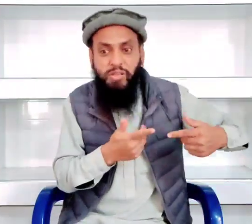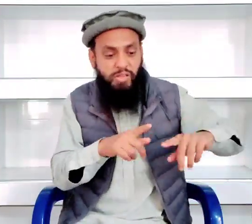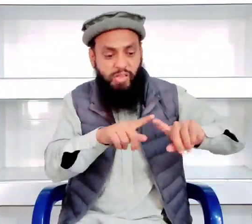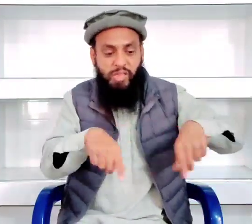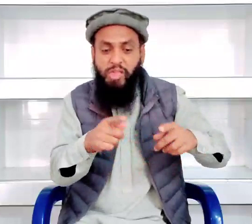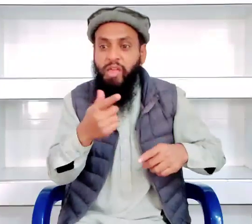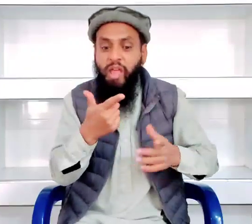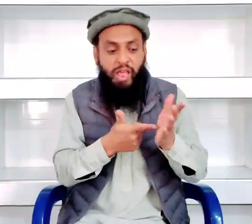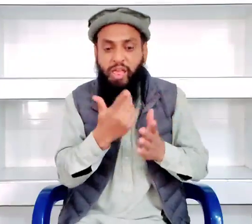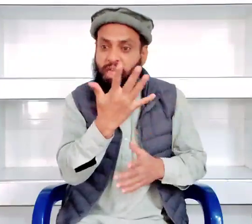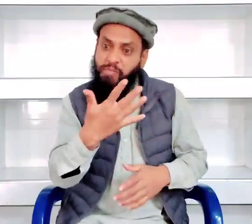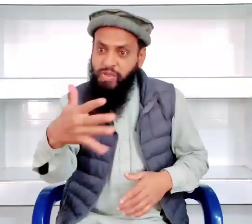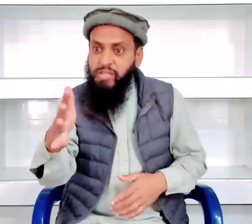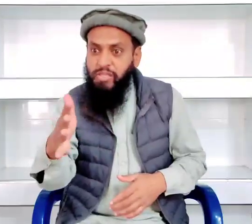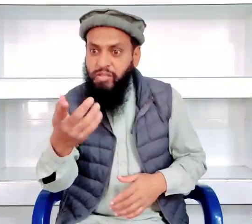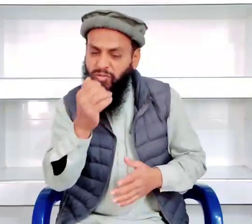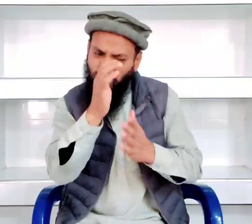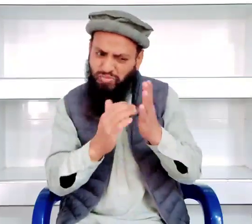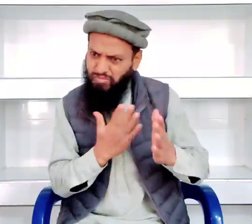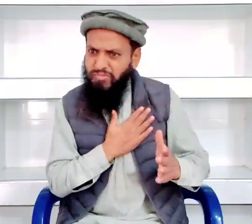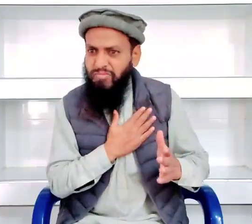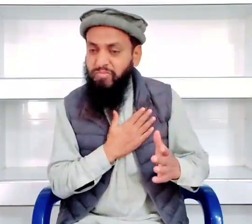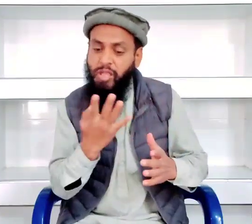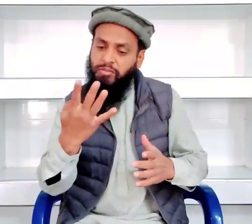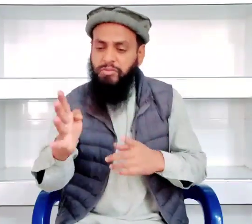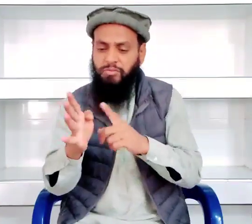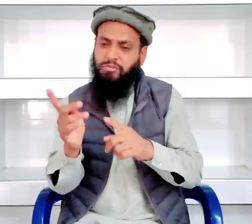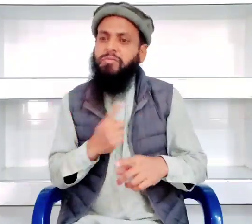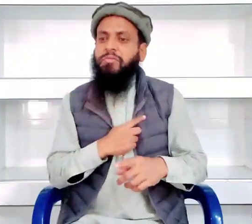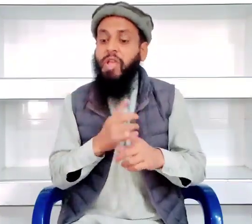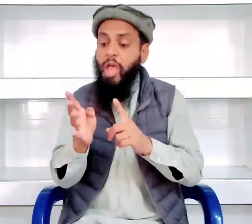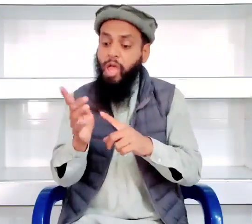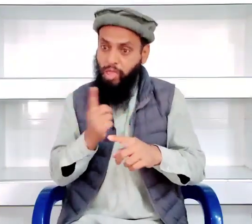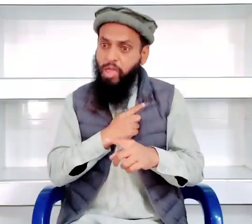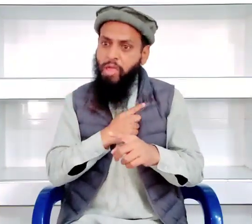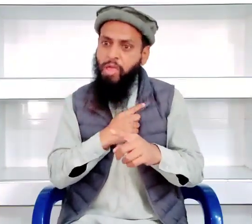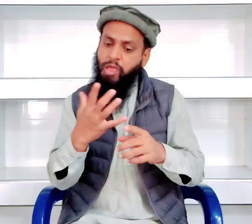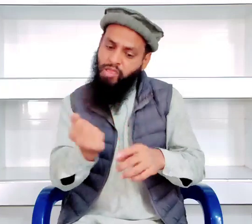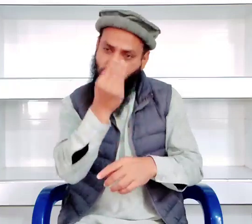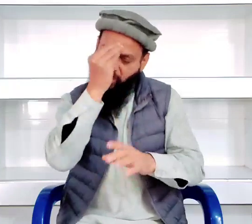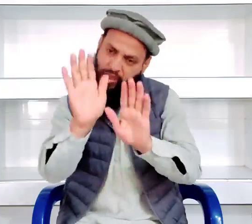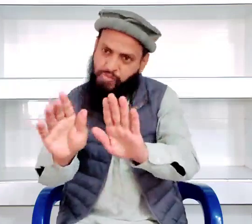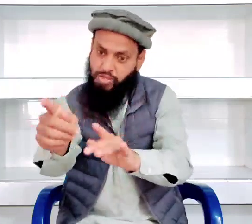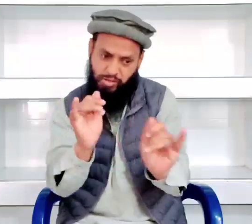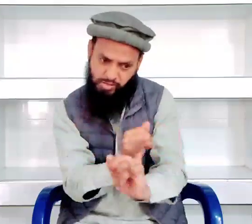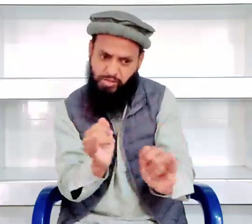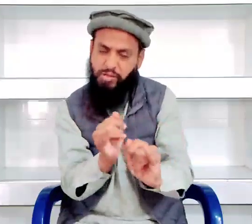جی میں اے جیڑی اے نہیں دتی میں ہی نہیں دتی اے او دے اندر لڑائی پیدا ہو جاندی تے دے